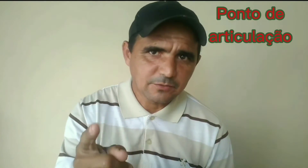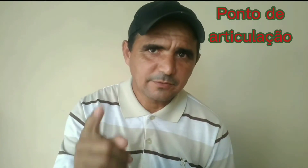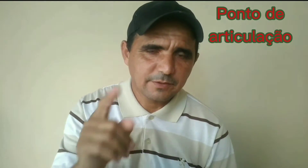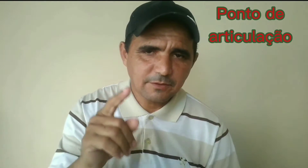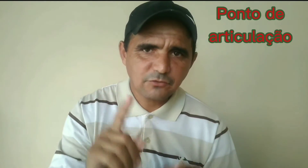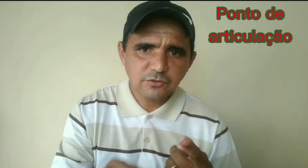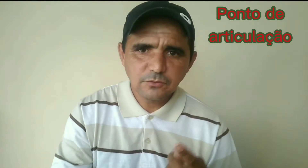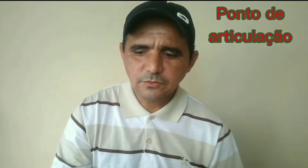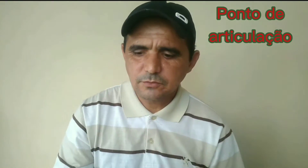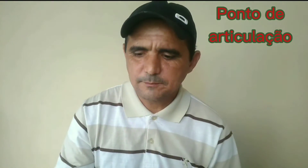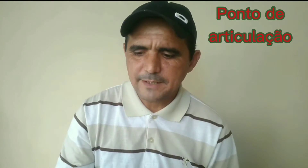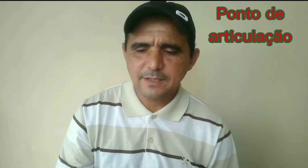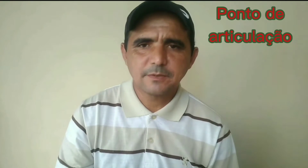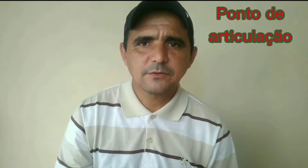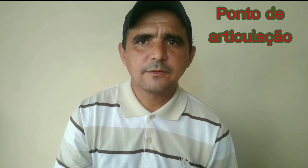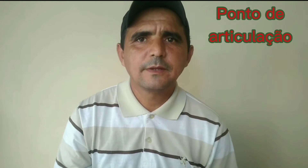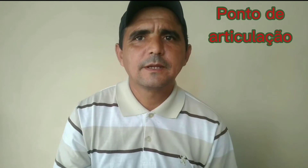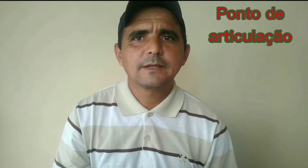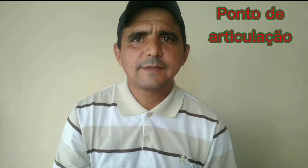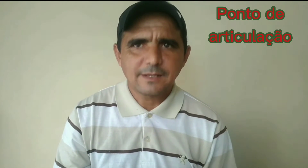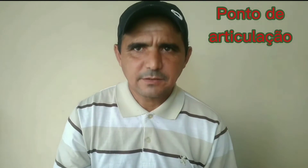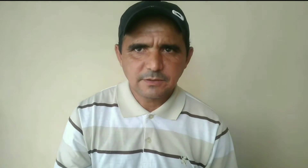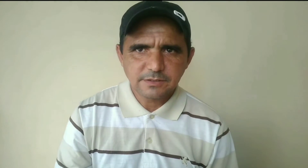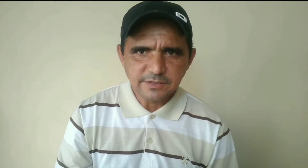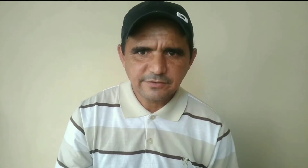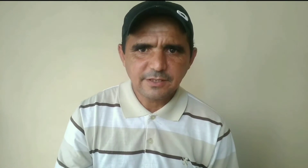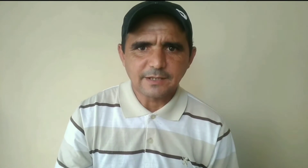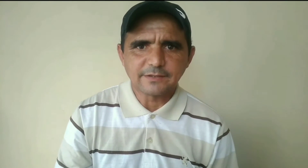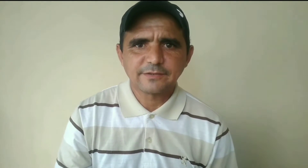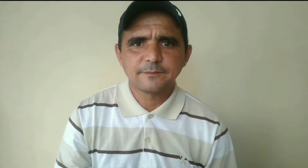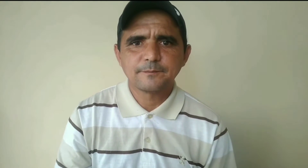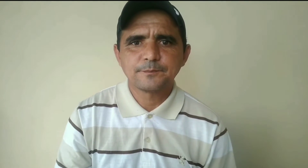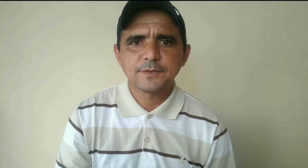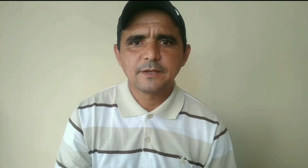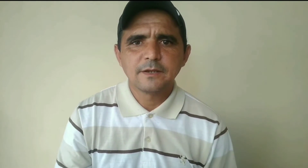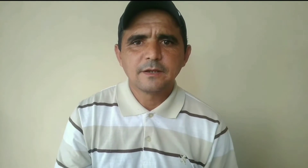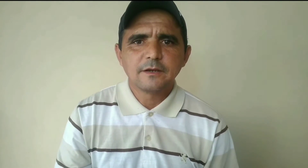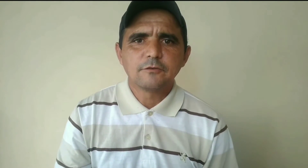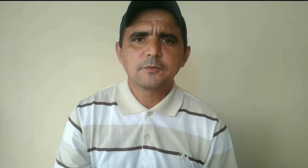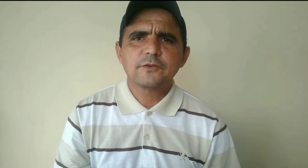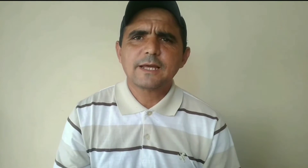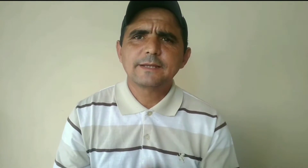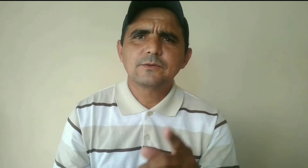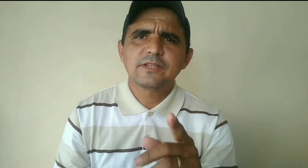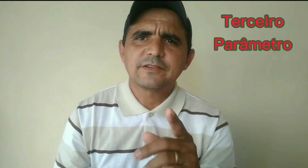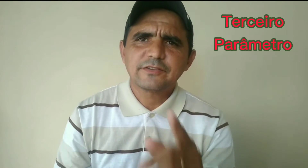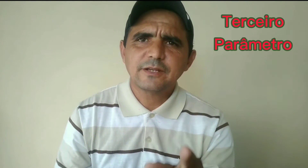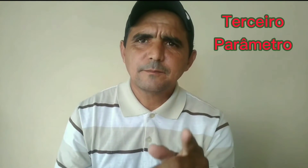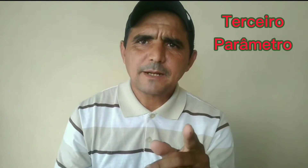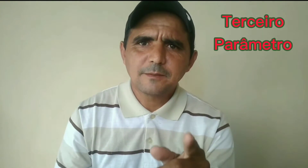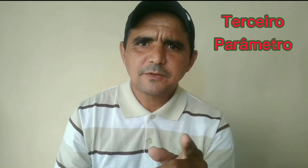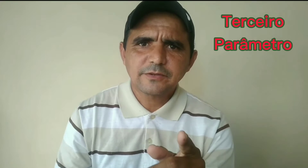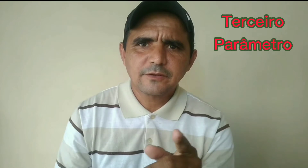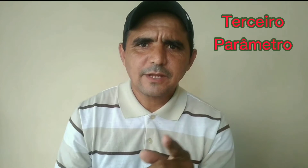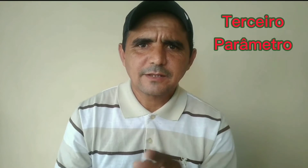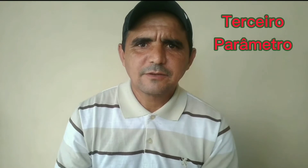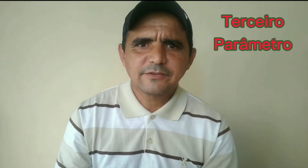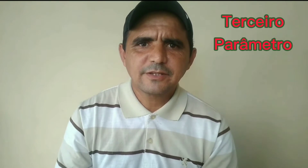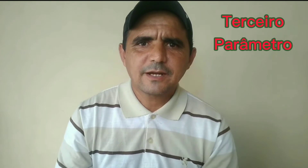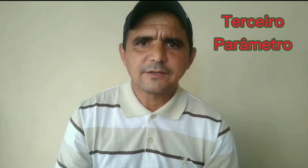neutro. Então é o segundo parâmetro da língua de sinais. Vamos falar aqui do terceiro parâmetro, então, da língua de